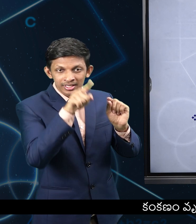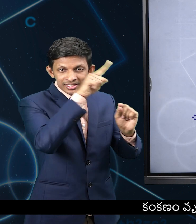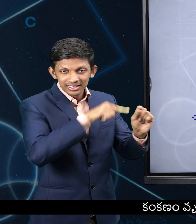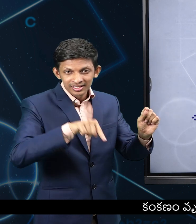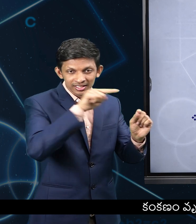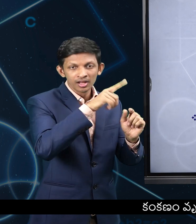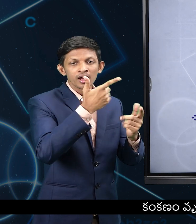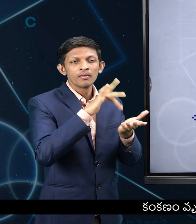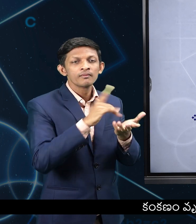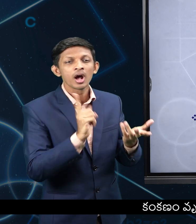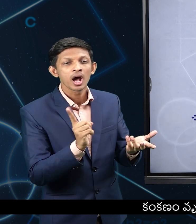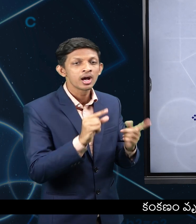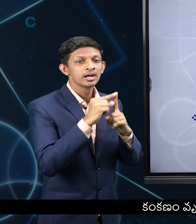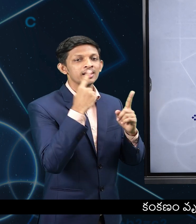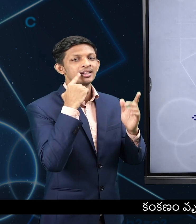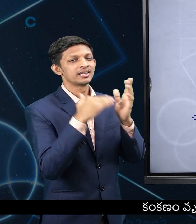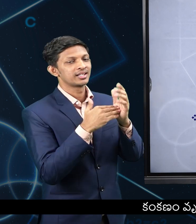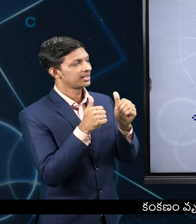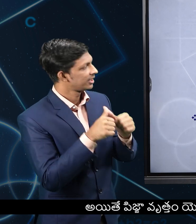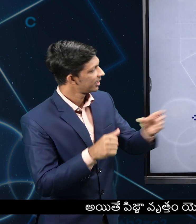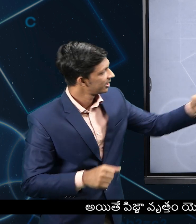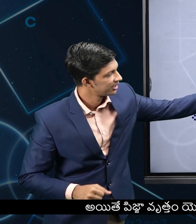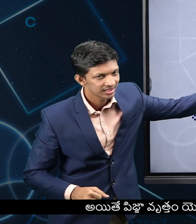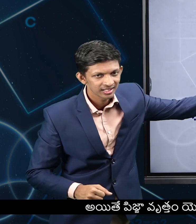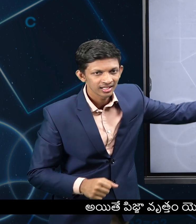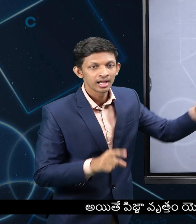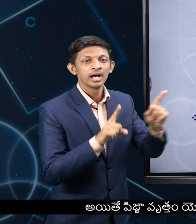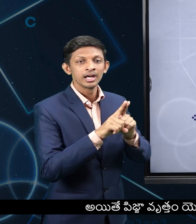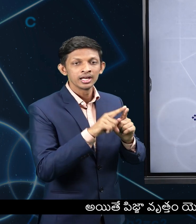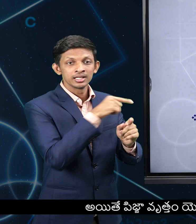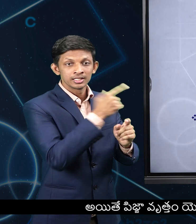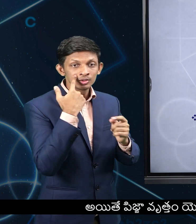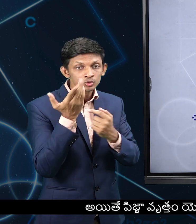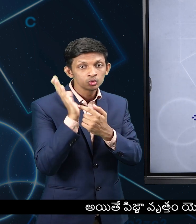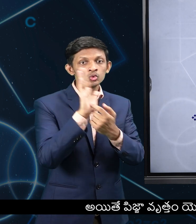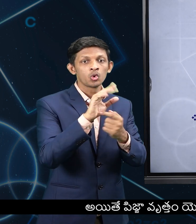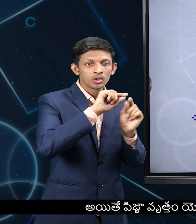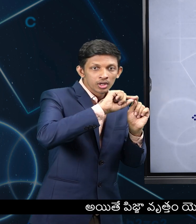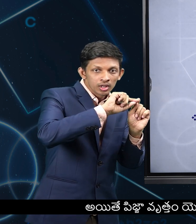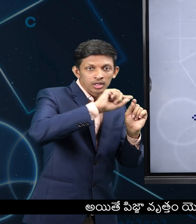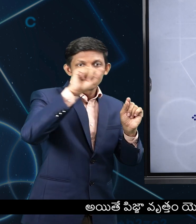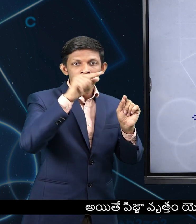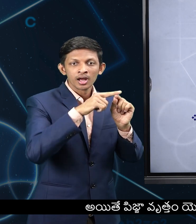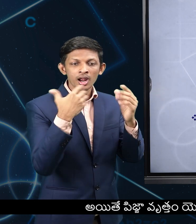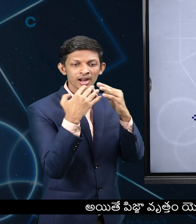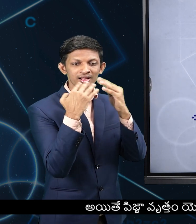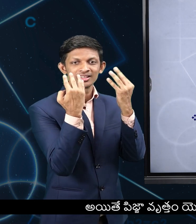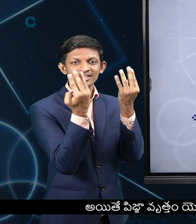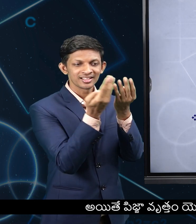యొక్క సరిహద్దును సూచిస్తుంది. అయితే పిజ్జా వృత్తం యొక్క సరిహద్దులో ఉన్న విమానాన్ని